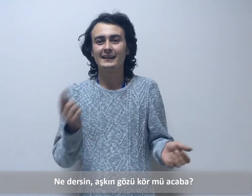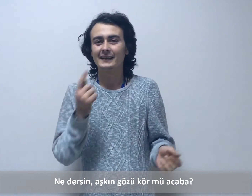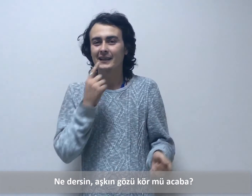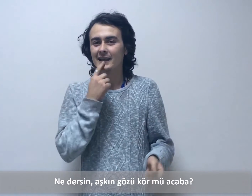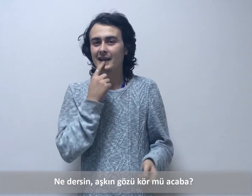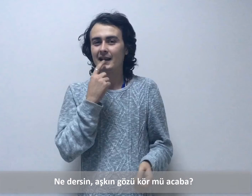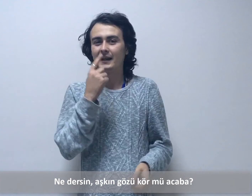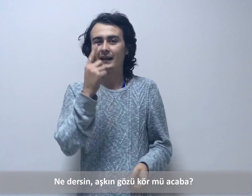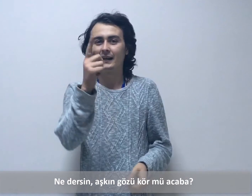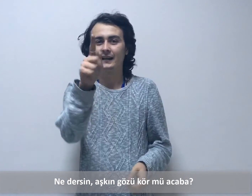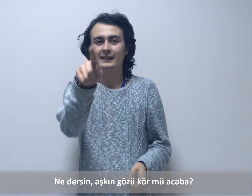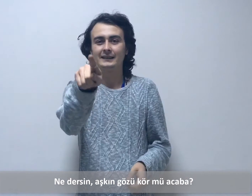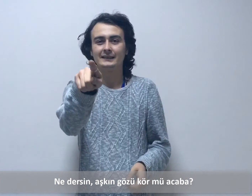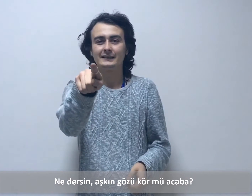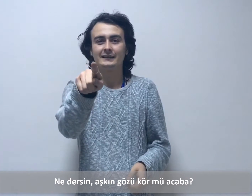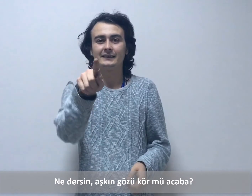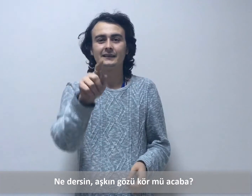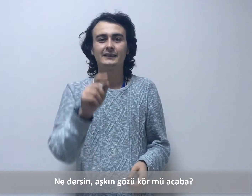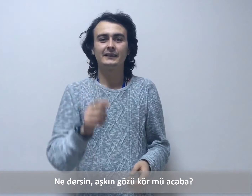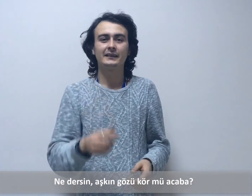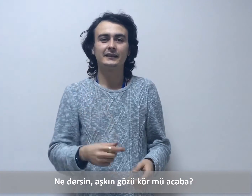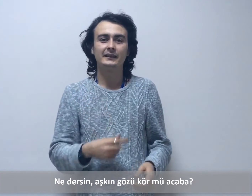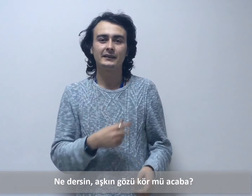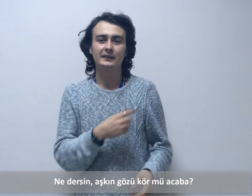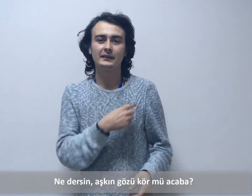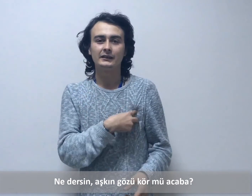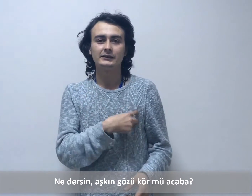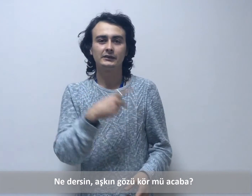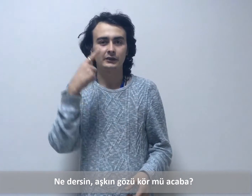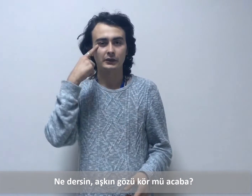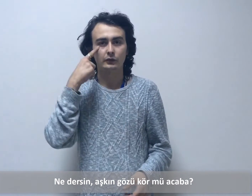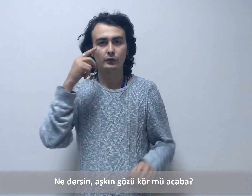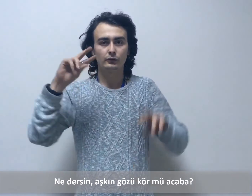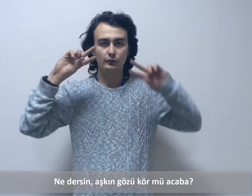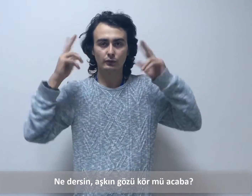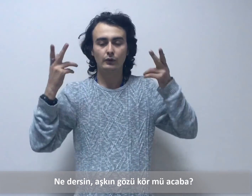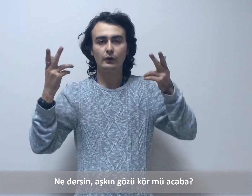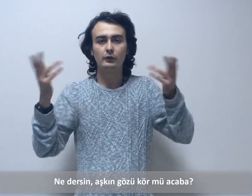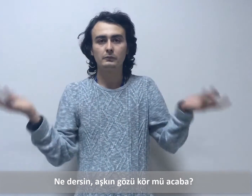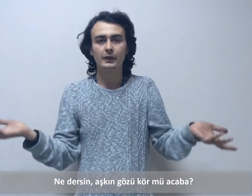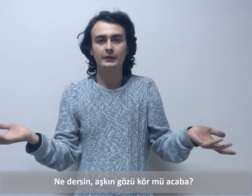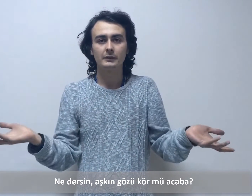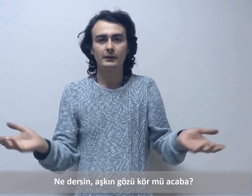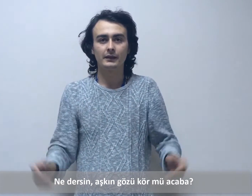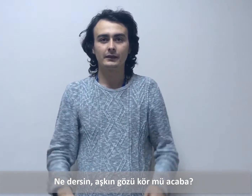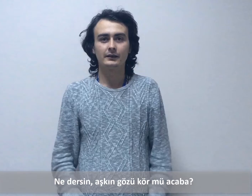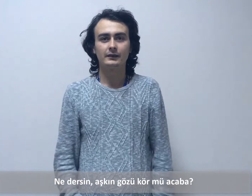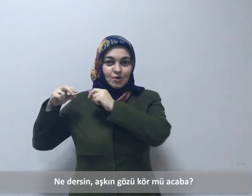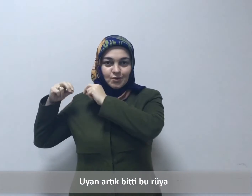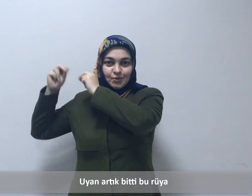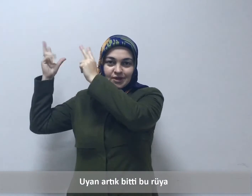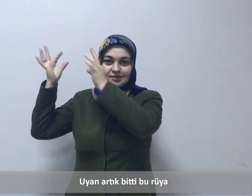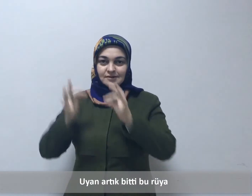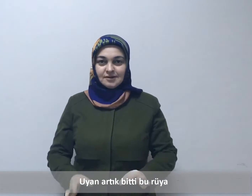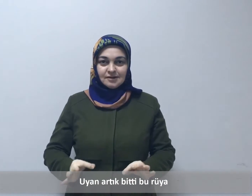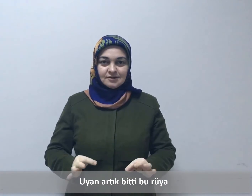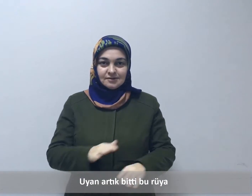Ne dersin aşkın gözü kör mü acaba Uyan artık